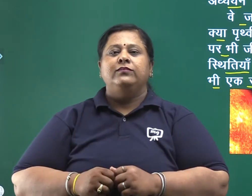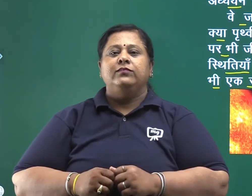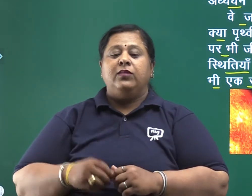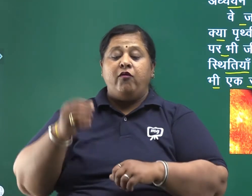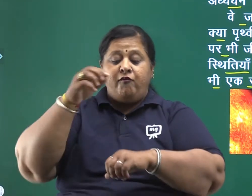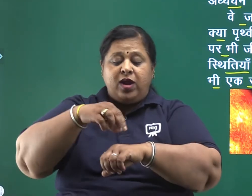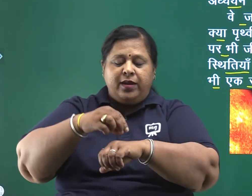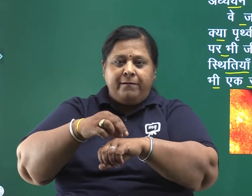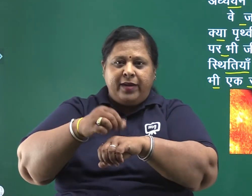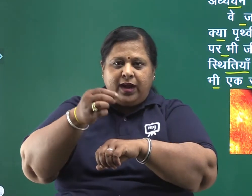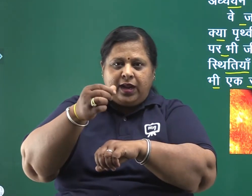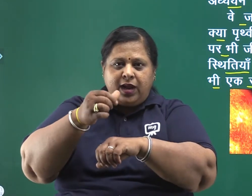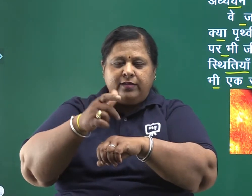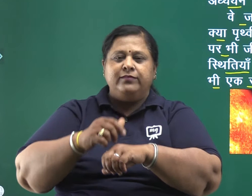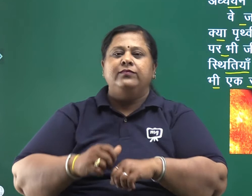वहाँ की मिट्टी का